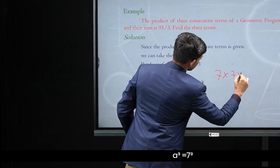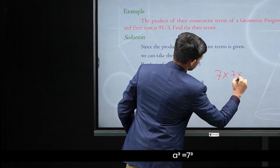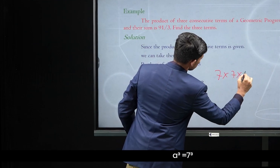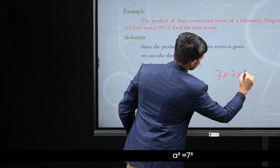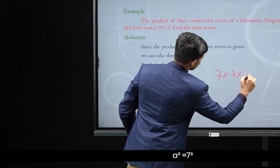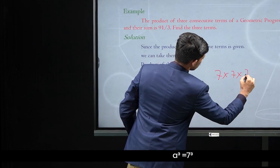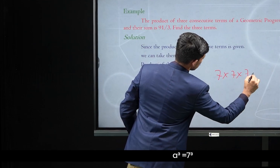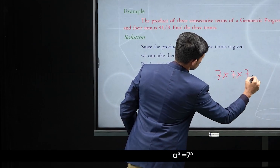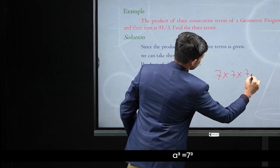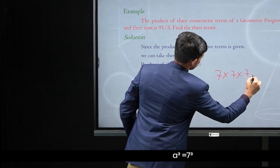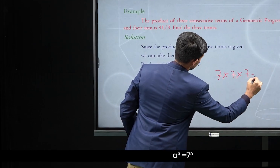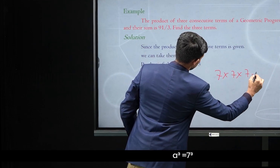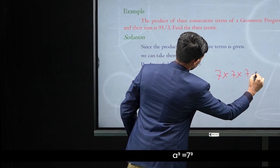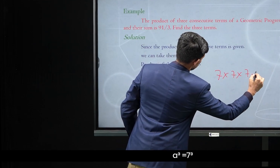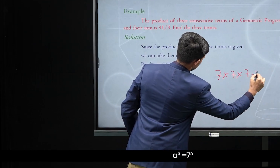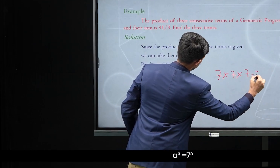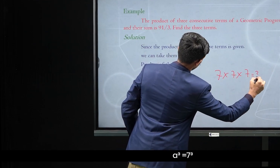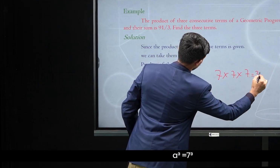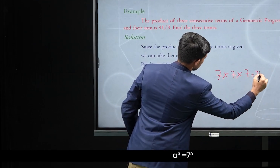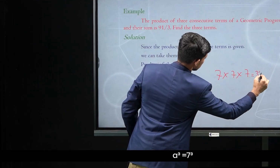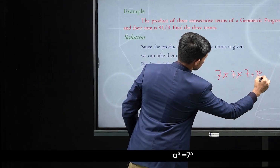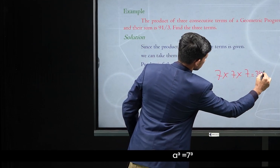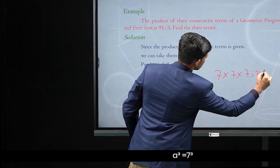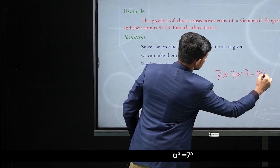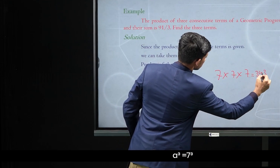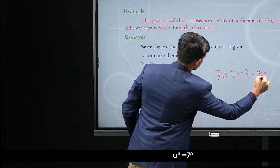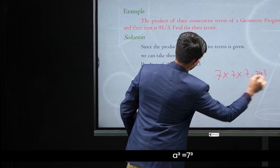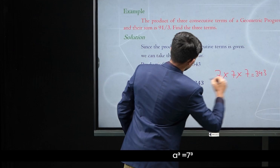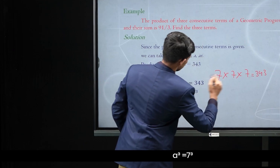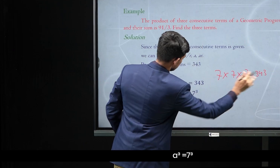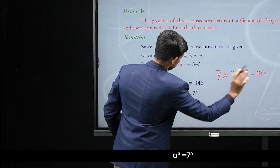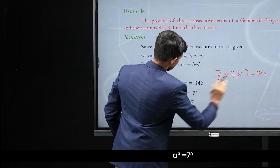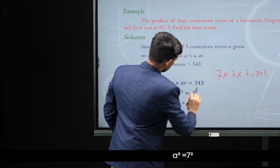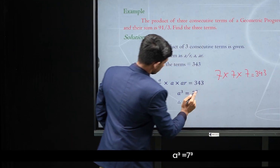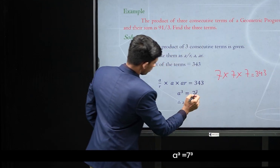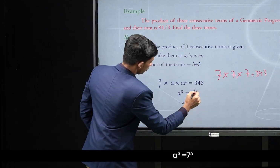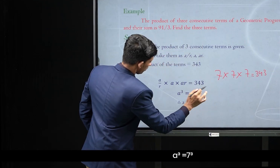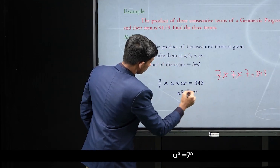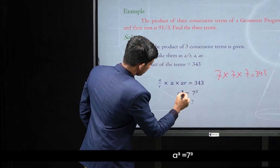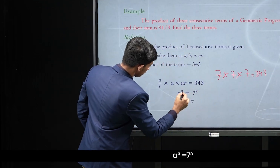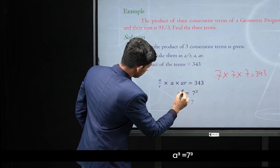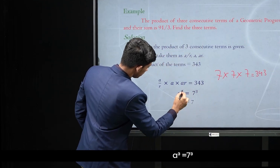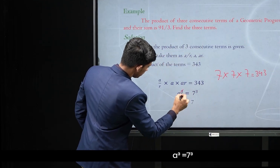ஏ மேலிலக்கு 3 ஈடு 7 மேலிலக்கு